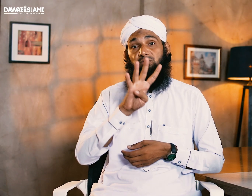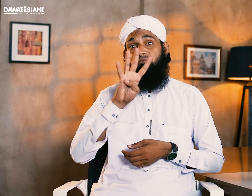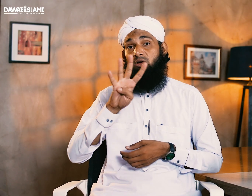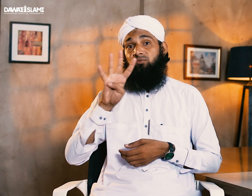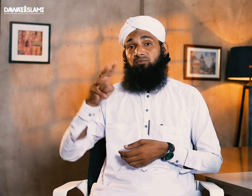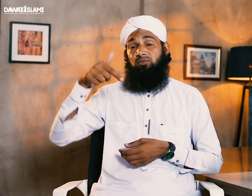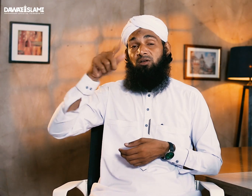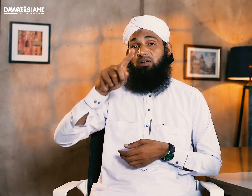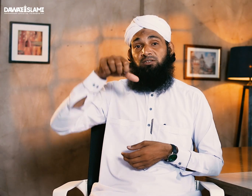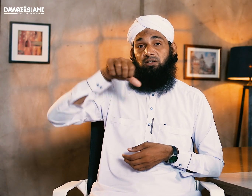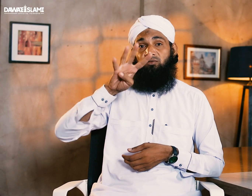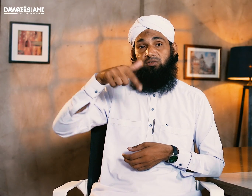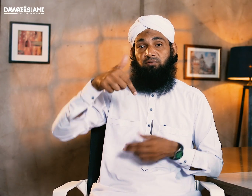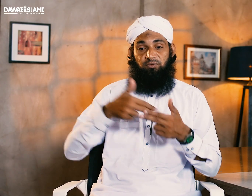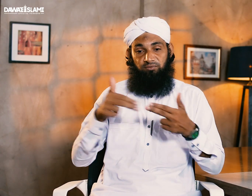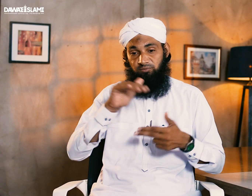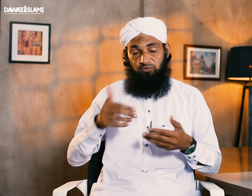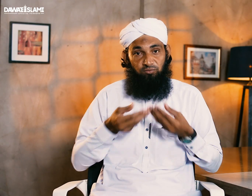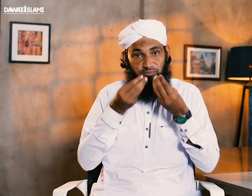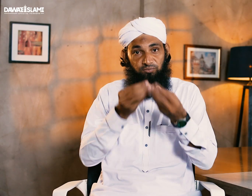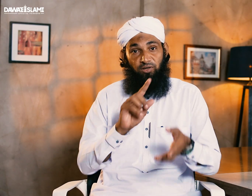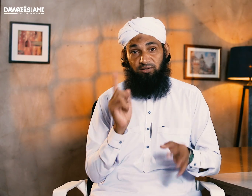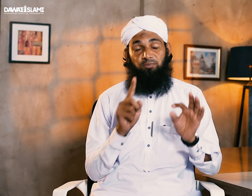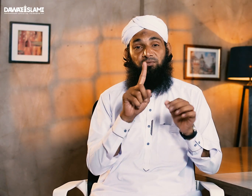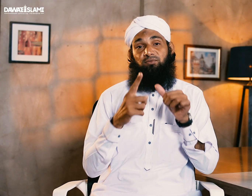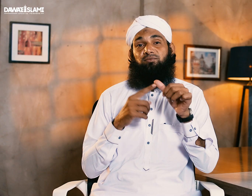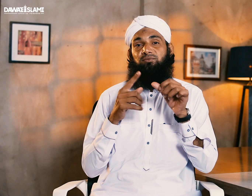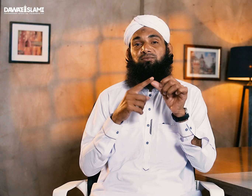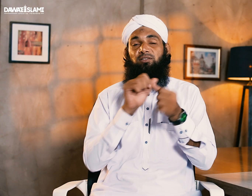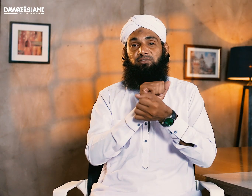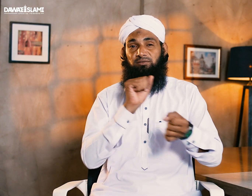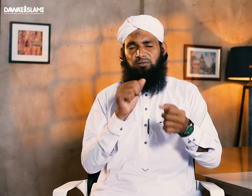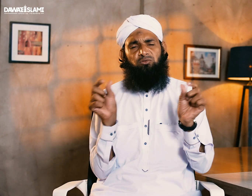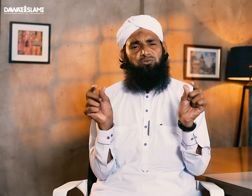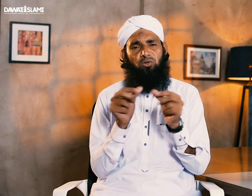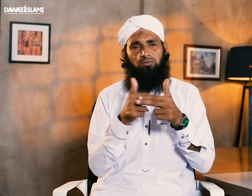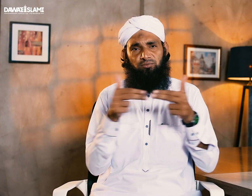دلوں میں آزادی کی نعمت کی قدر کرنے کا جذبہ اجاگر کریں۔ ویورز، یہ تھا جشن آزادی منانے کا